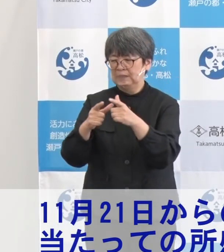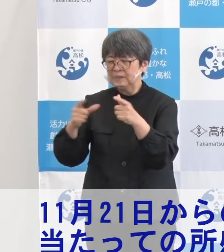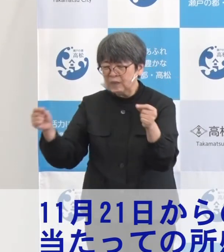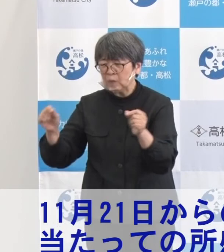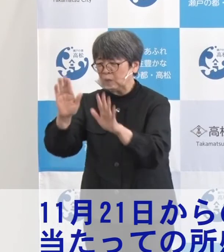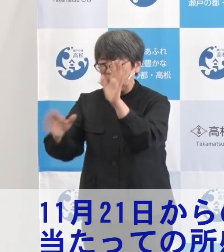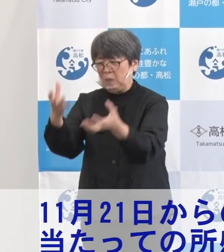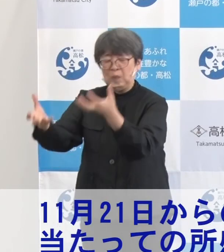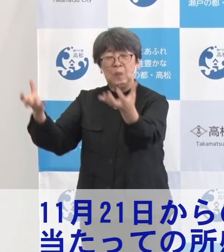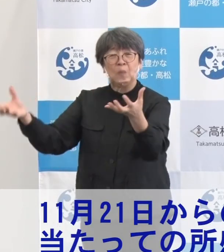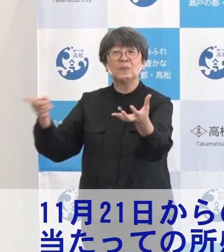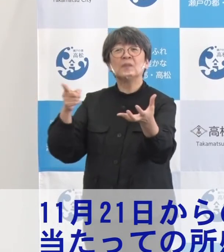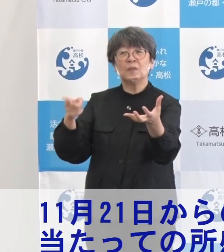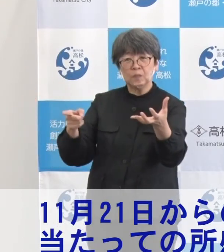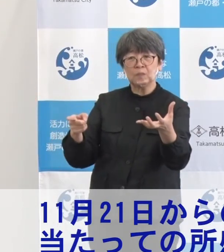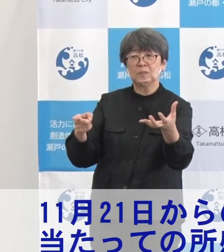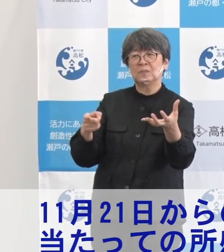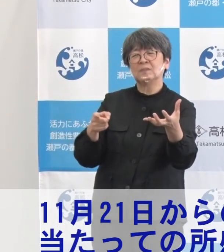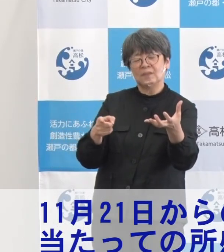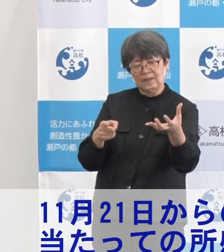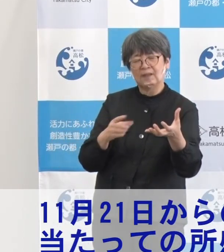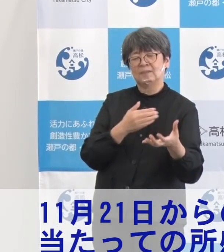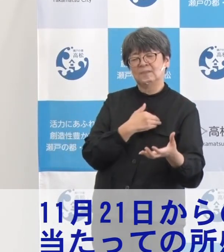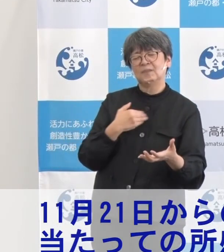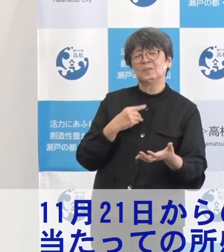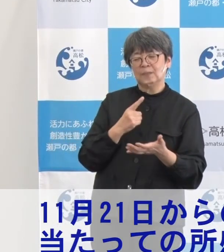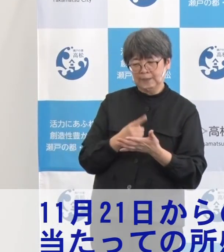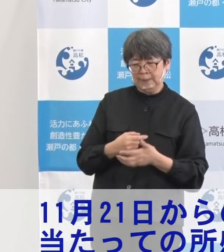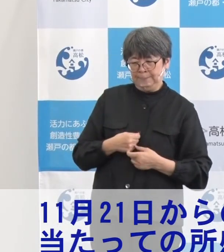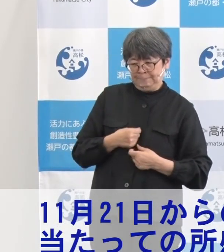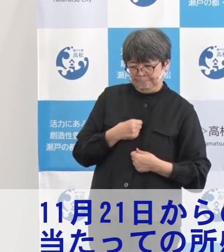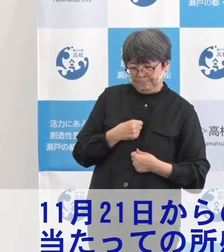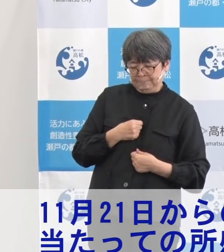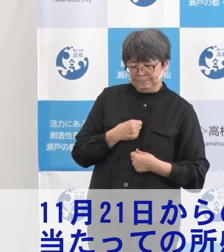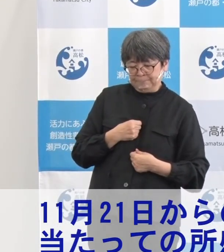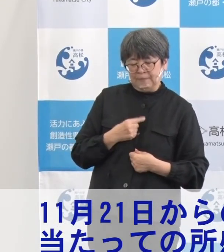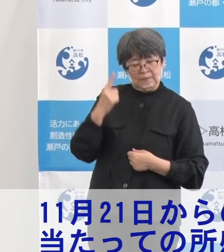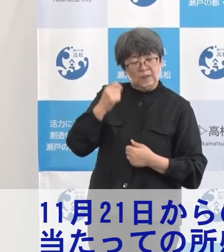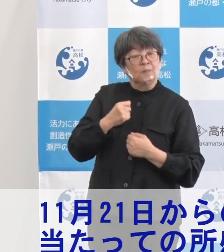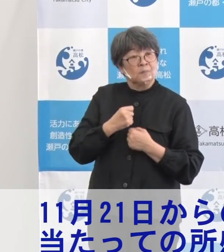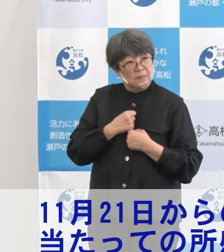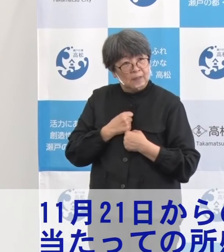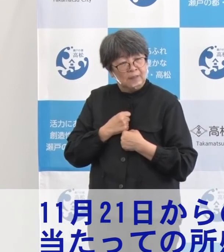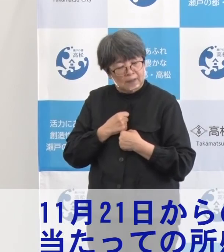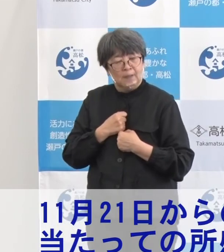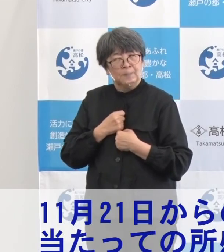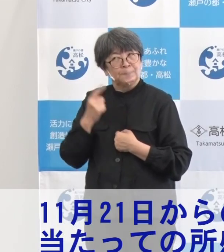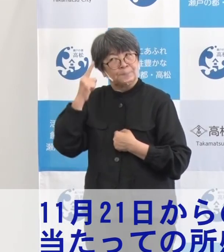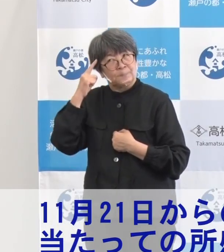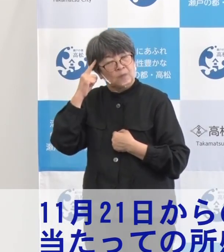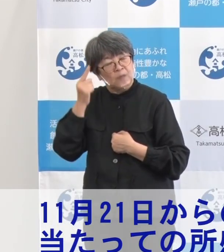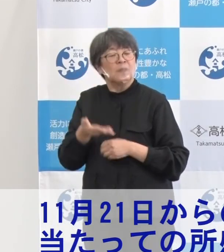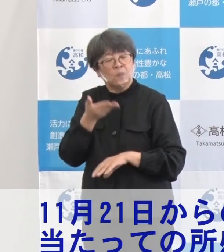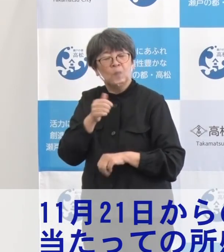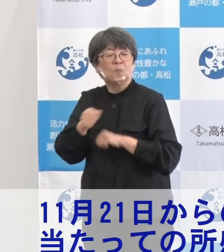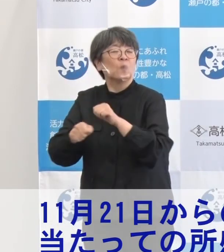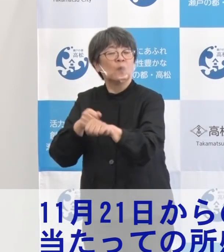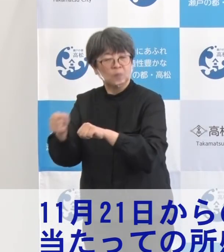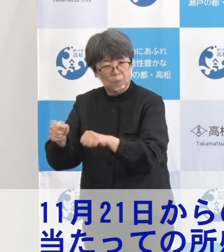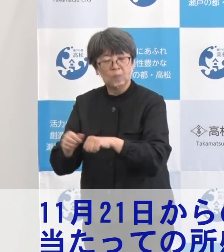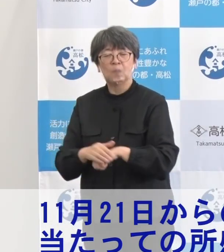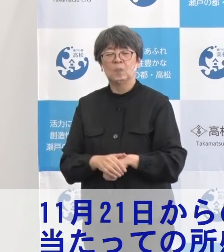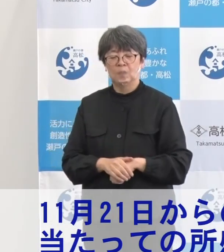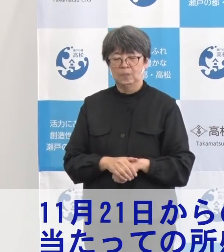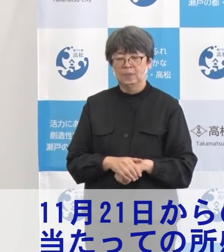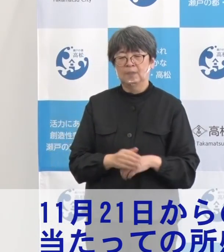でございますのでできるだけ慎重な行動はぜひとっていただきたいまあすぐ